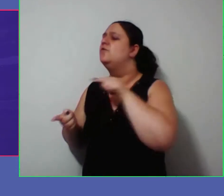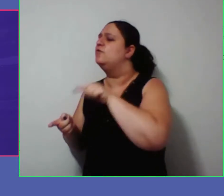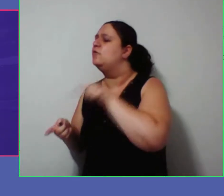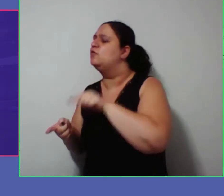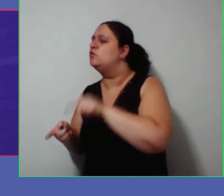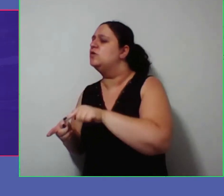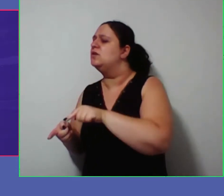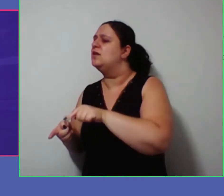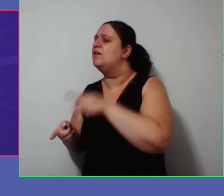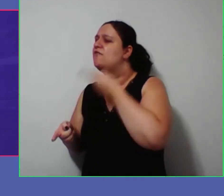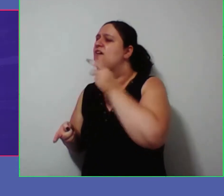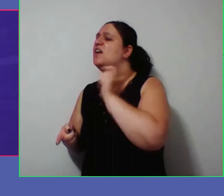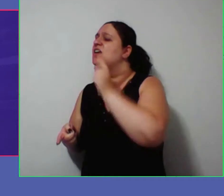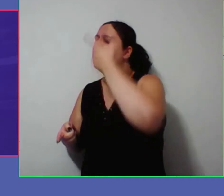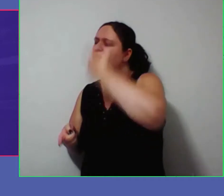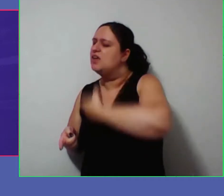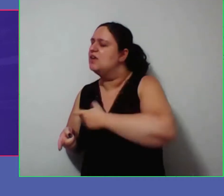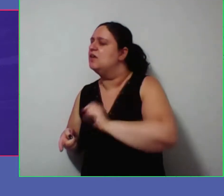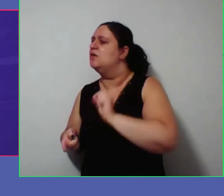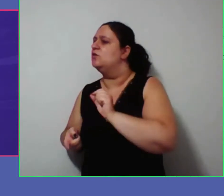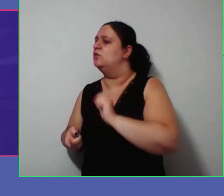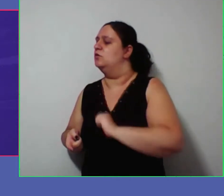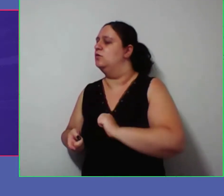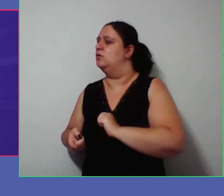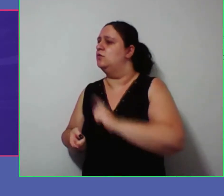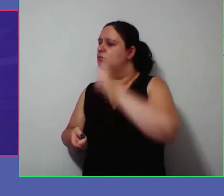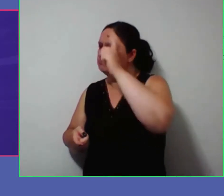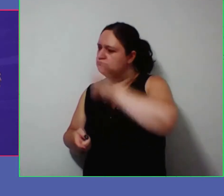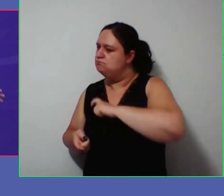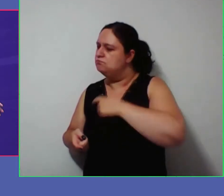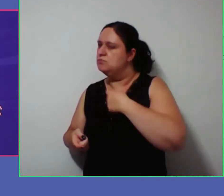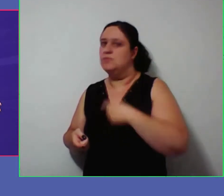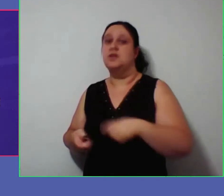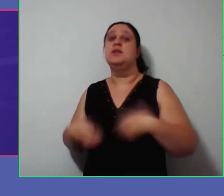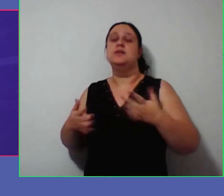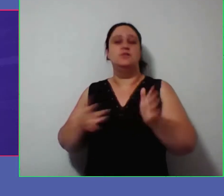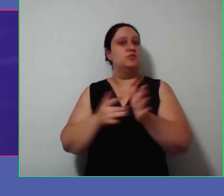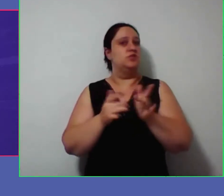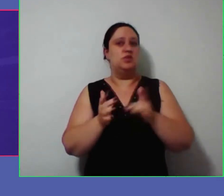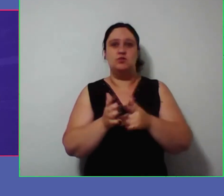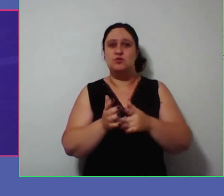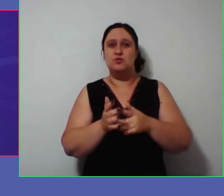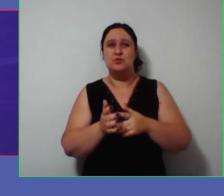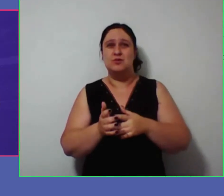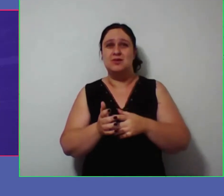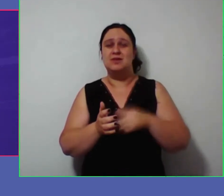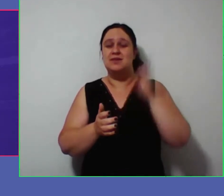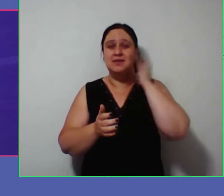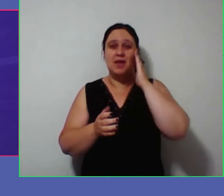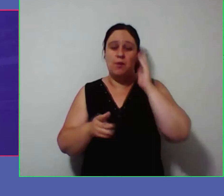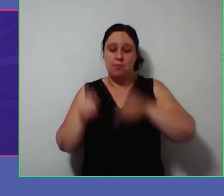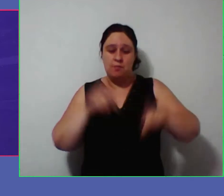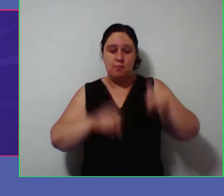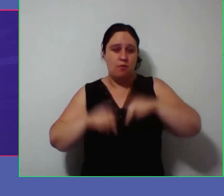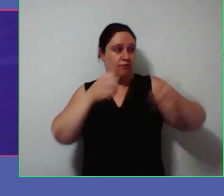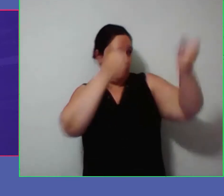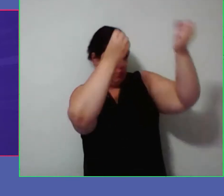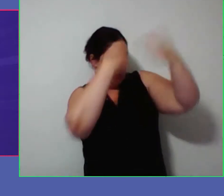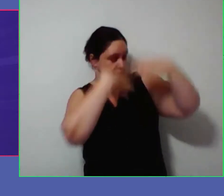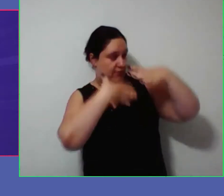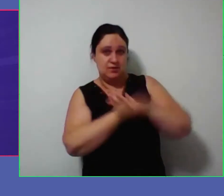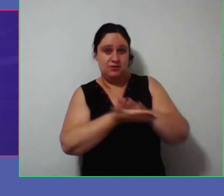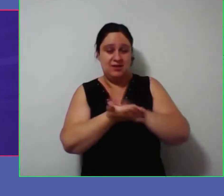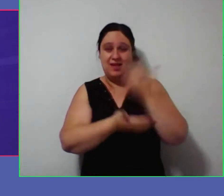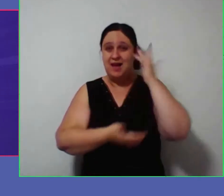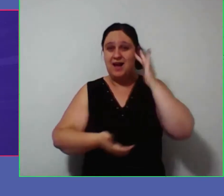Né? Eu não estou satisfeito, porque o povo não tem revelação, acha que eu sou apenas um dos